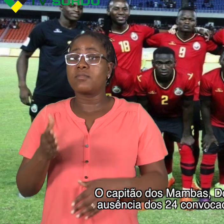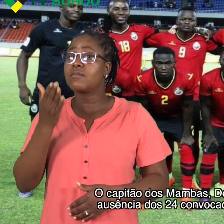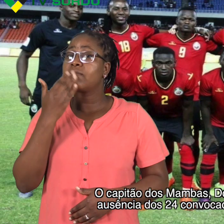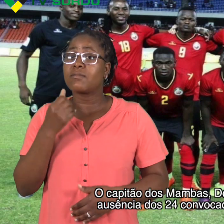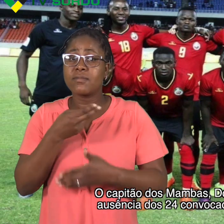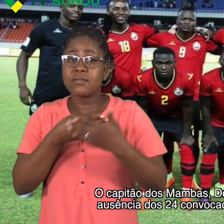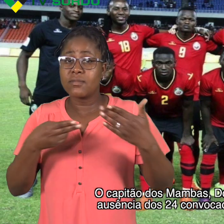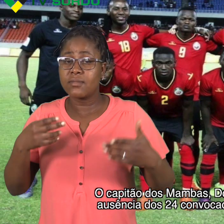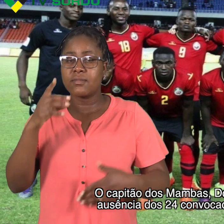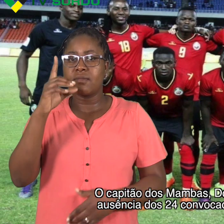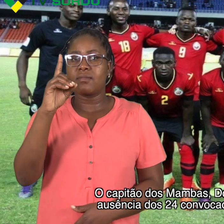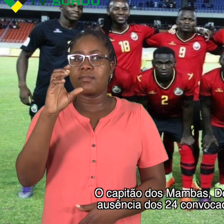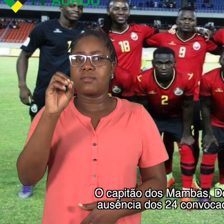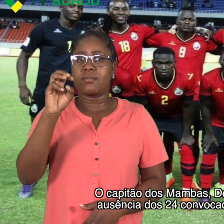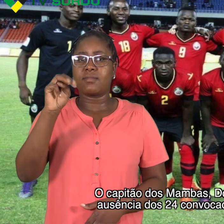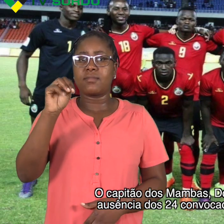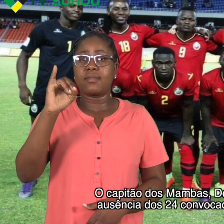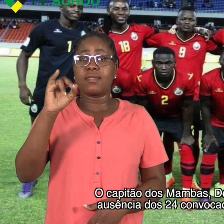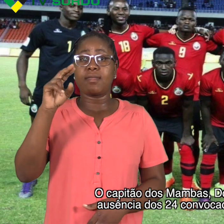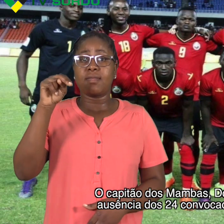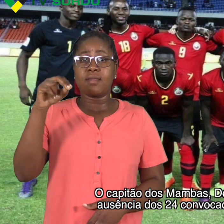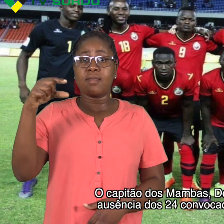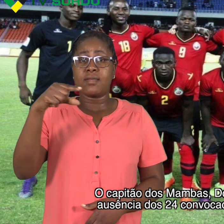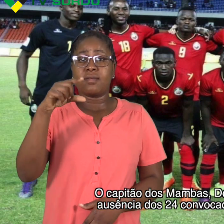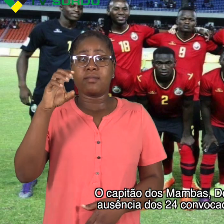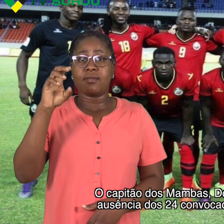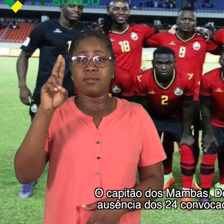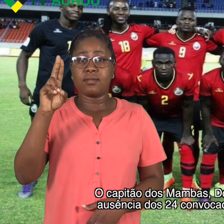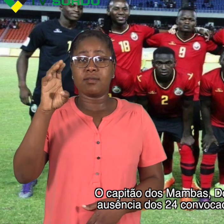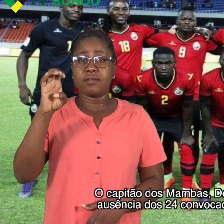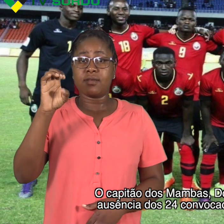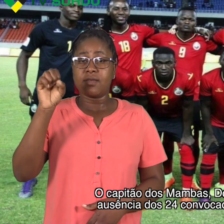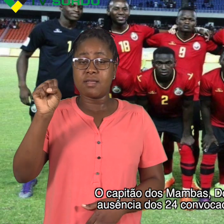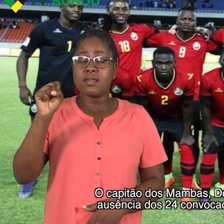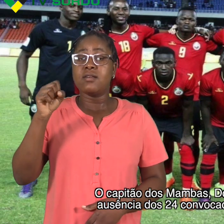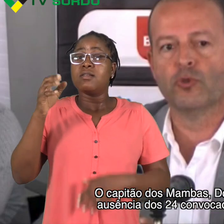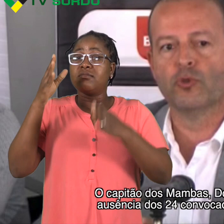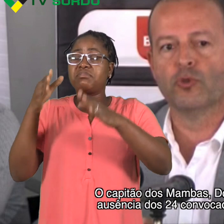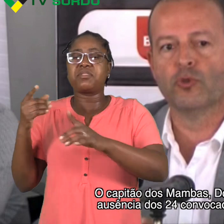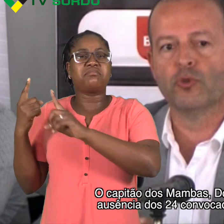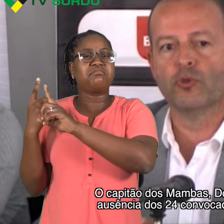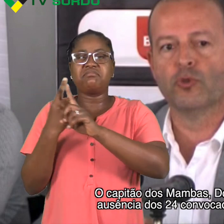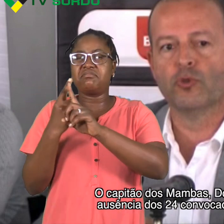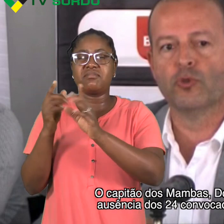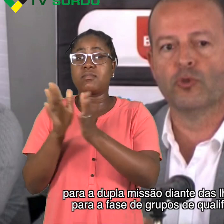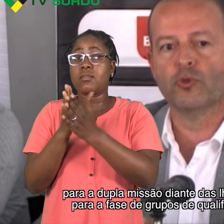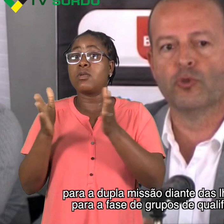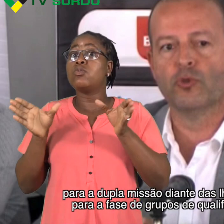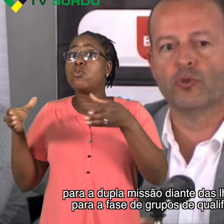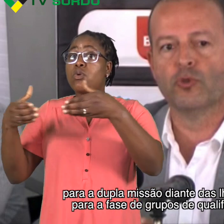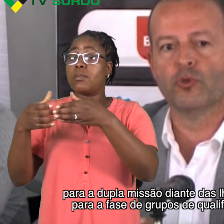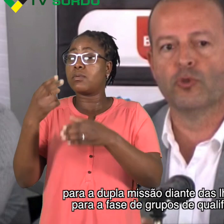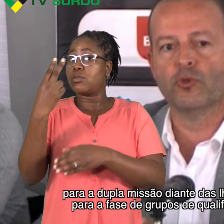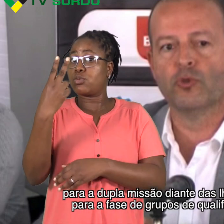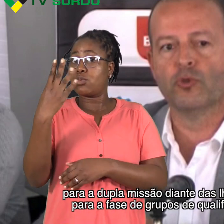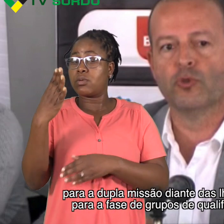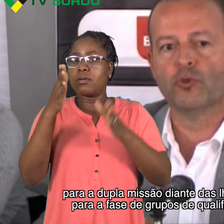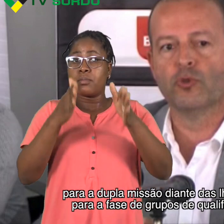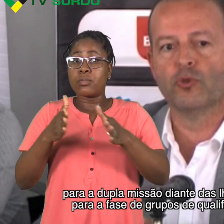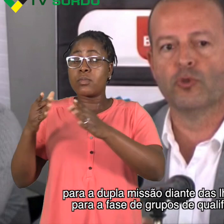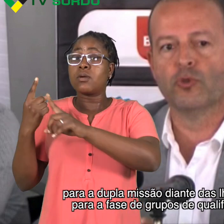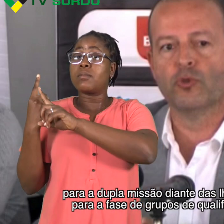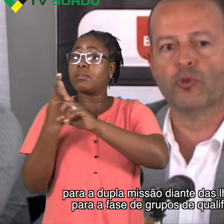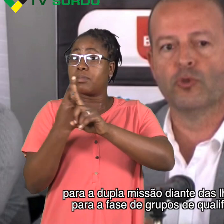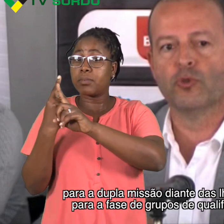O capitão dos Mambas Dominguez é a principal ausência dos 24 convocados de Luiz Gonçalves para a dupla missão